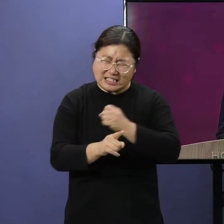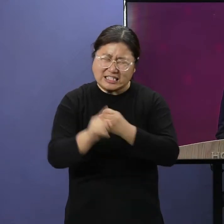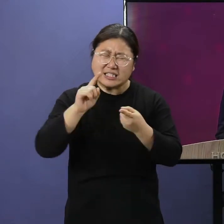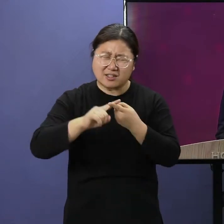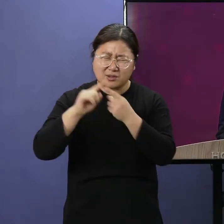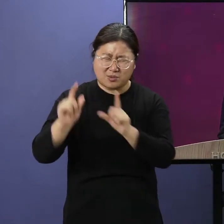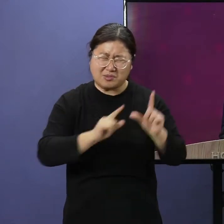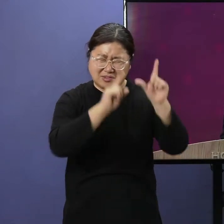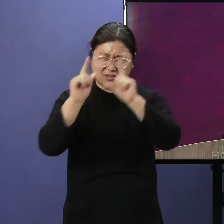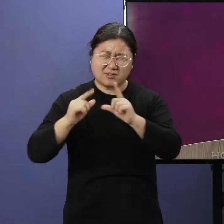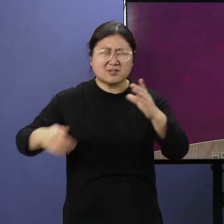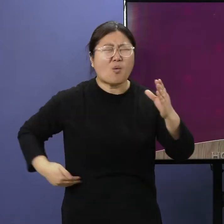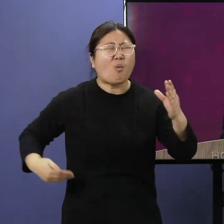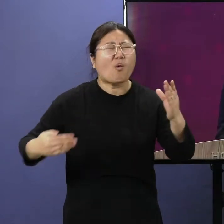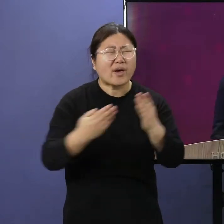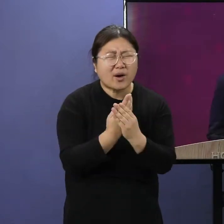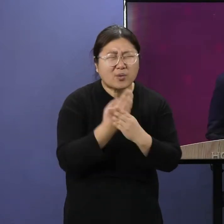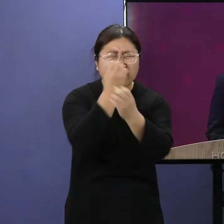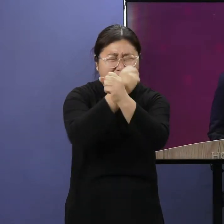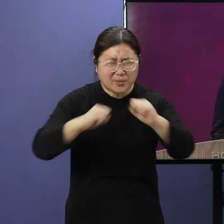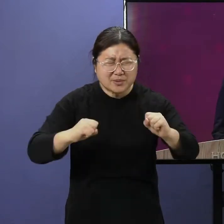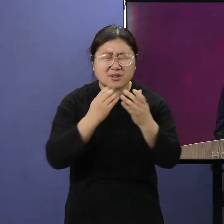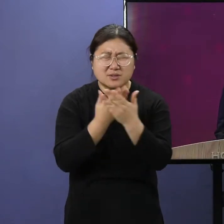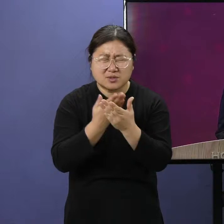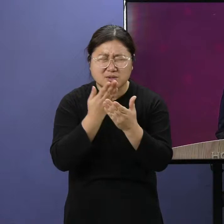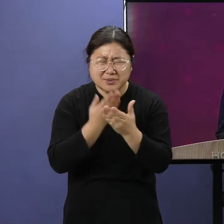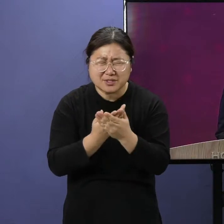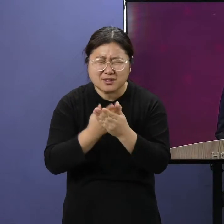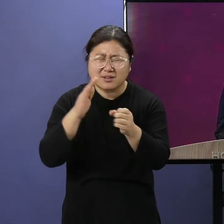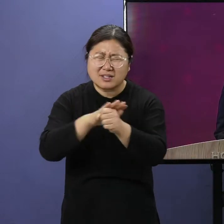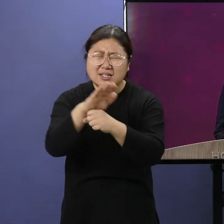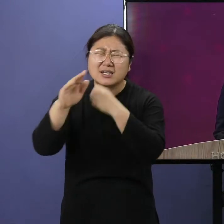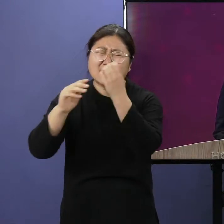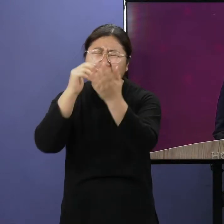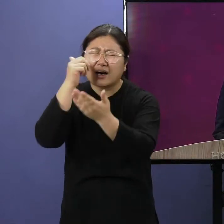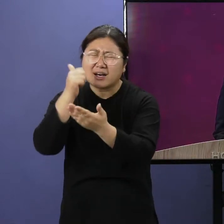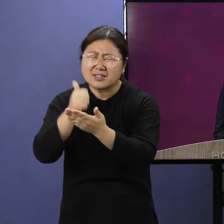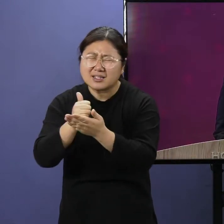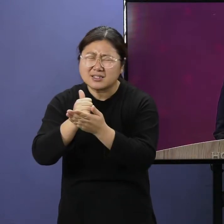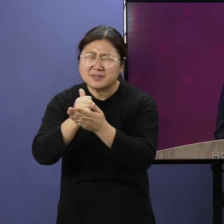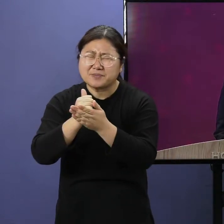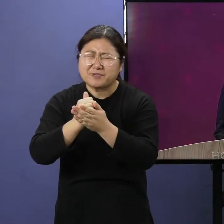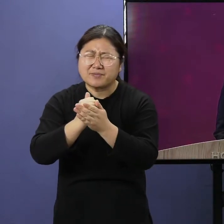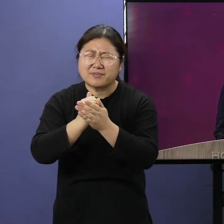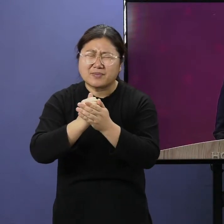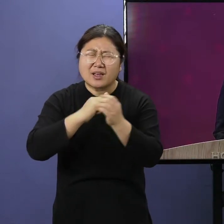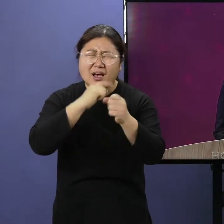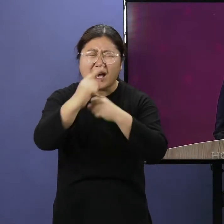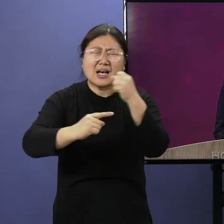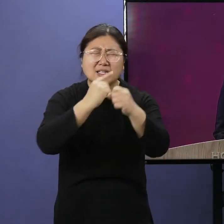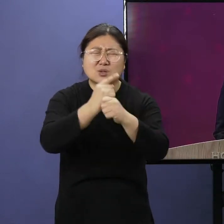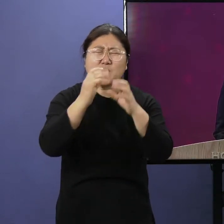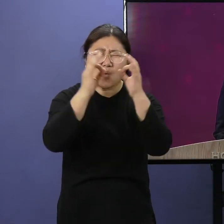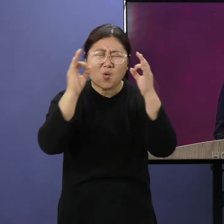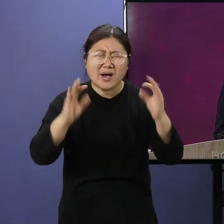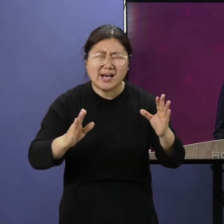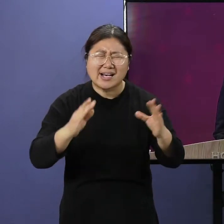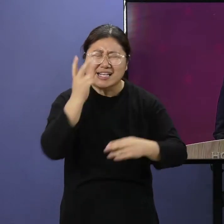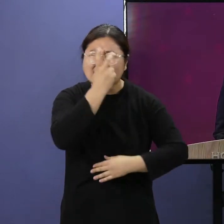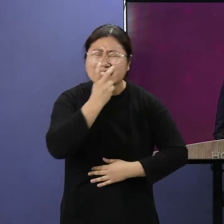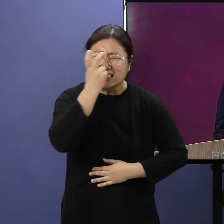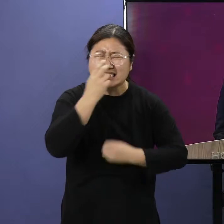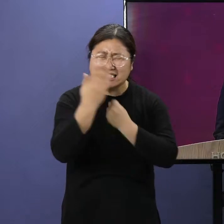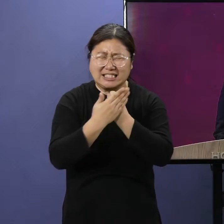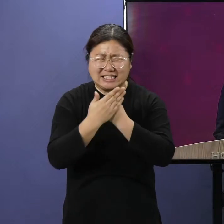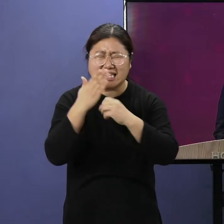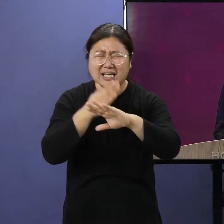자복하오니 용서하여 주옵소서. 사랑의 하나님, 한 해 동안 지켜주신 은혜에 감사드립니다. 성경 통독과 성경